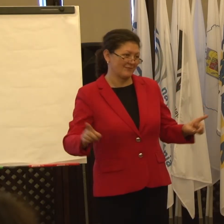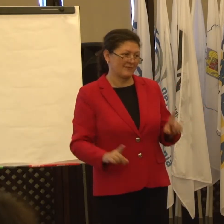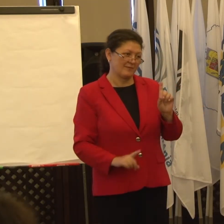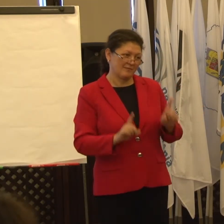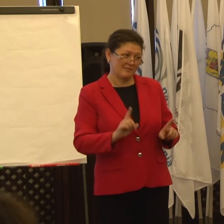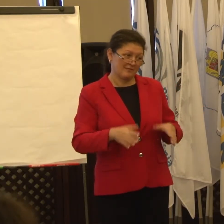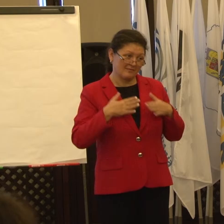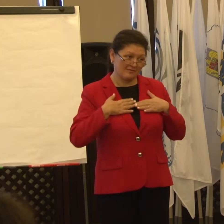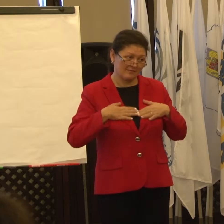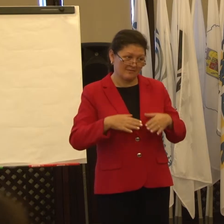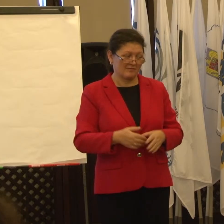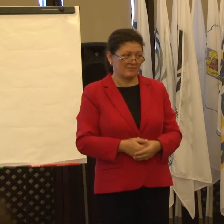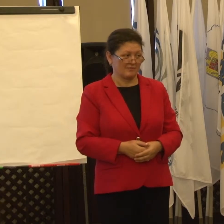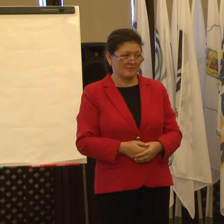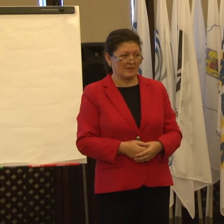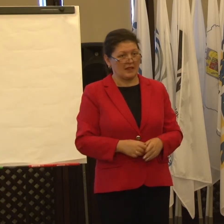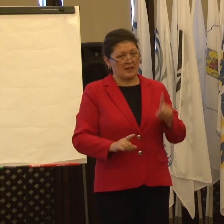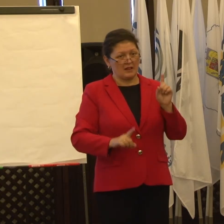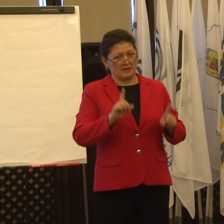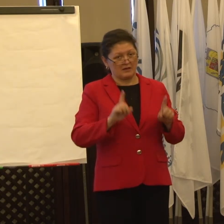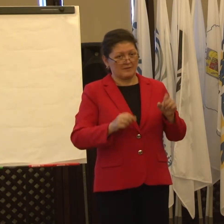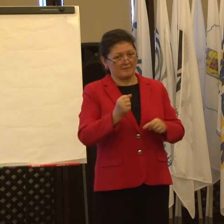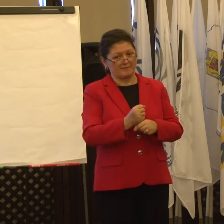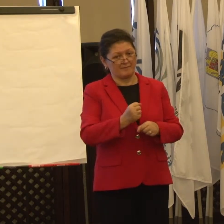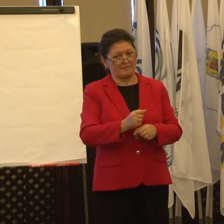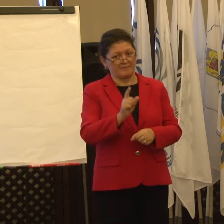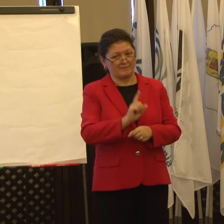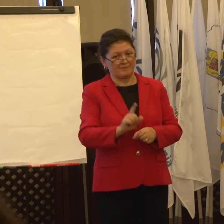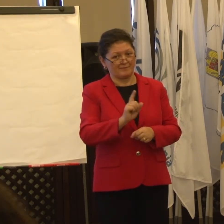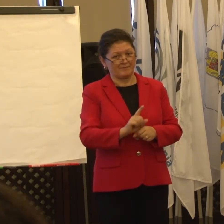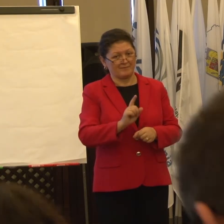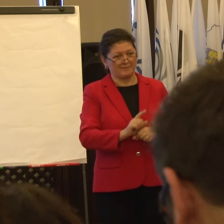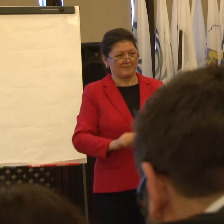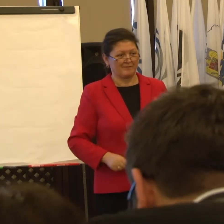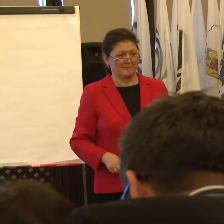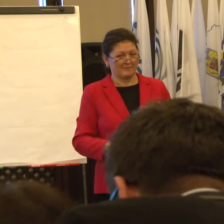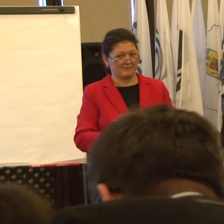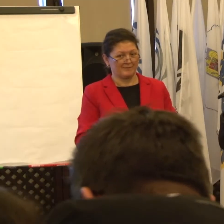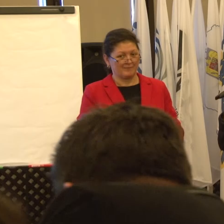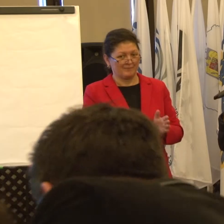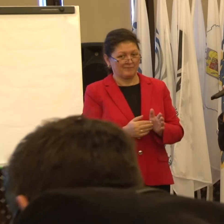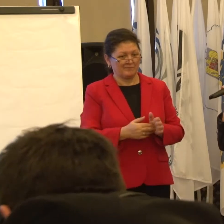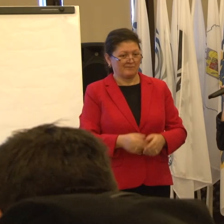ne dorim cu adevărat și dacă facem lucrurile cu adevărat așa cum trebuie.